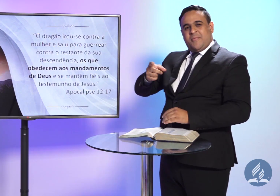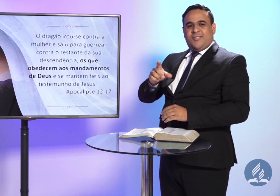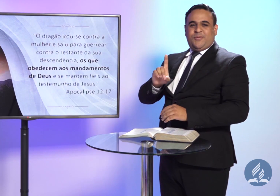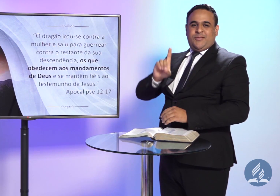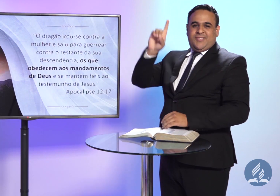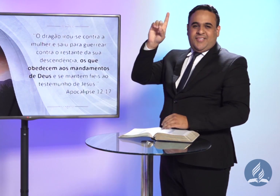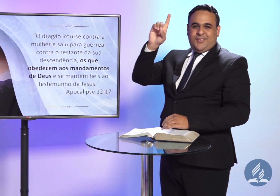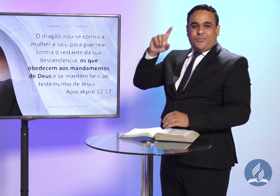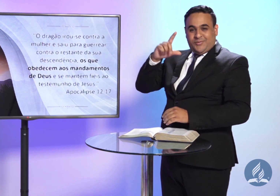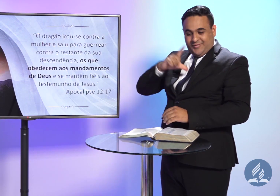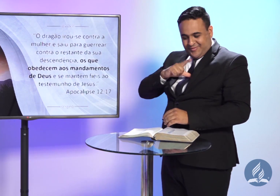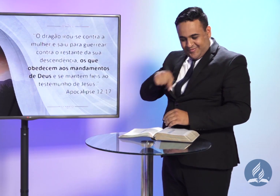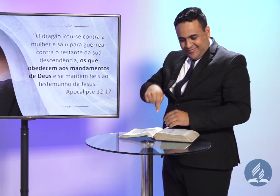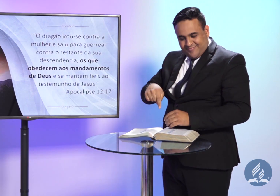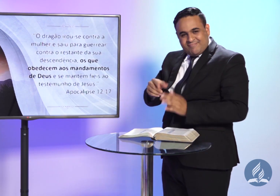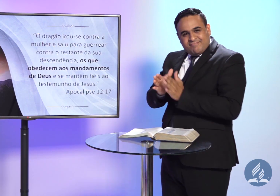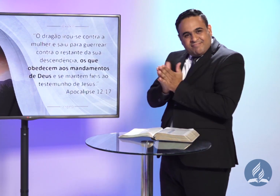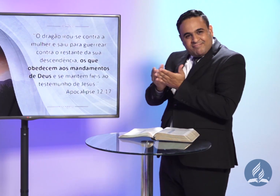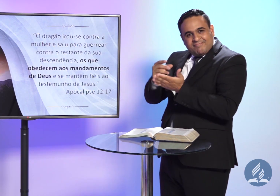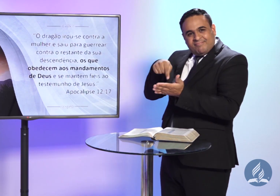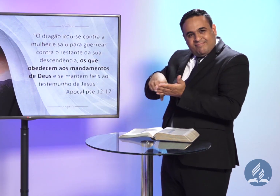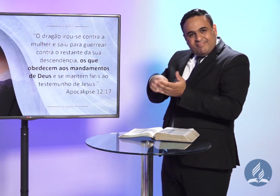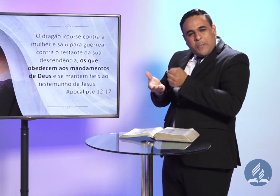é o povo que obedece aos mandamentos de Deus.